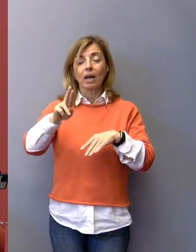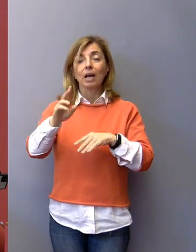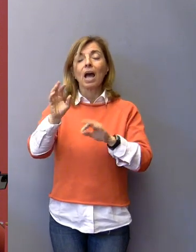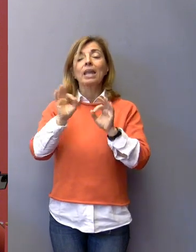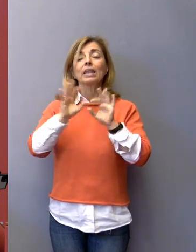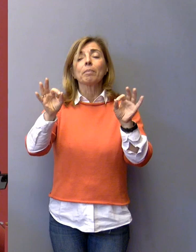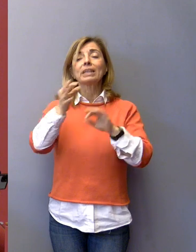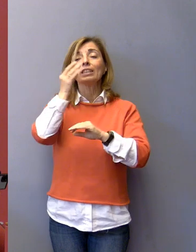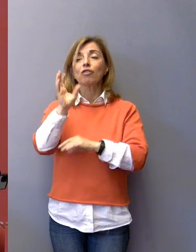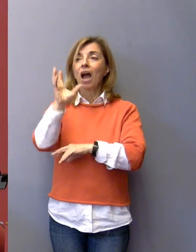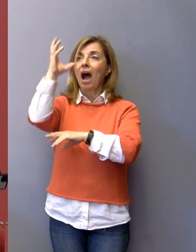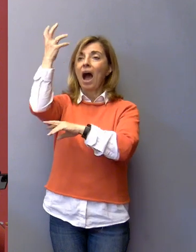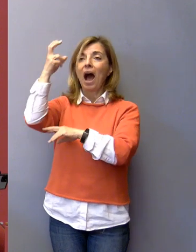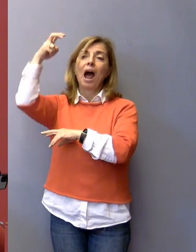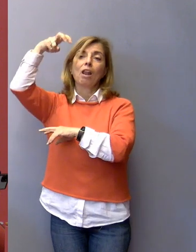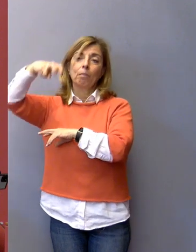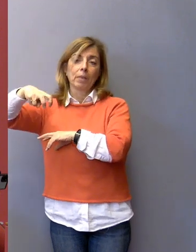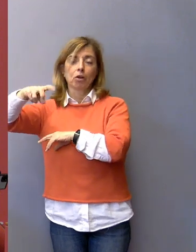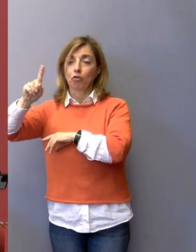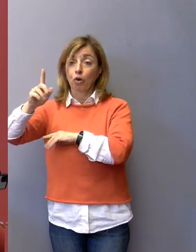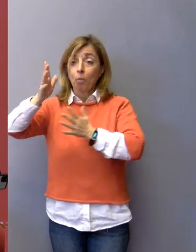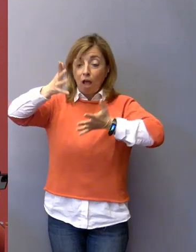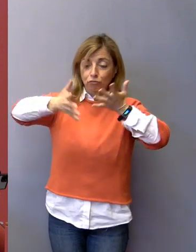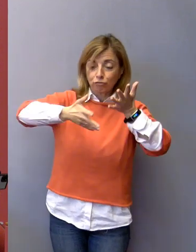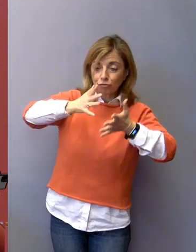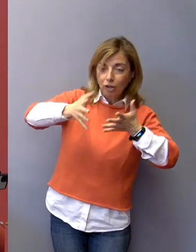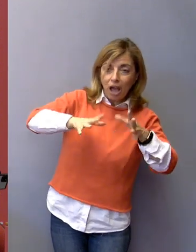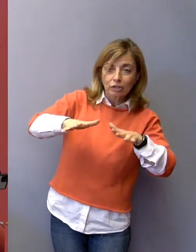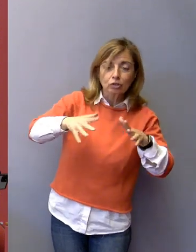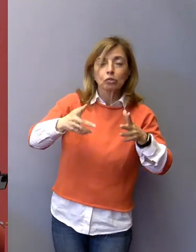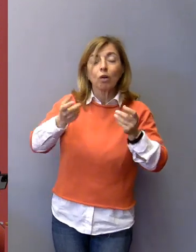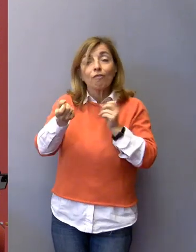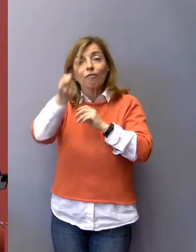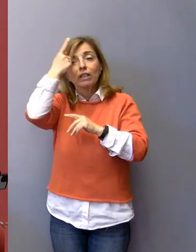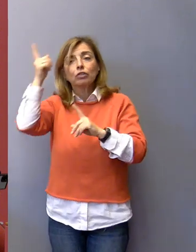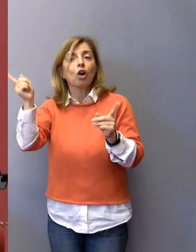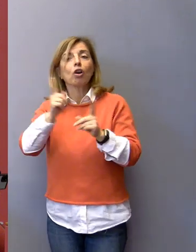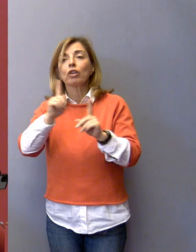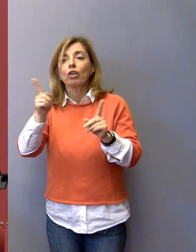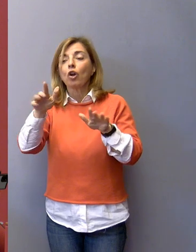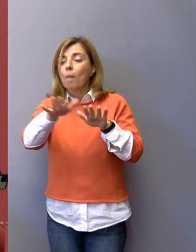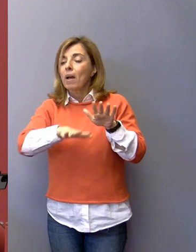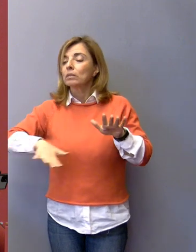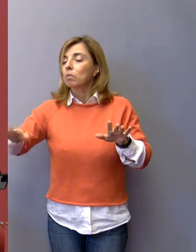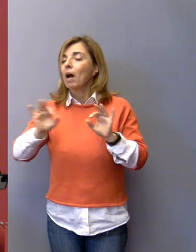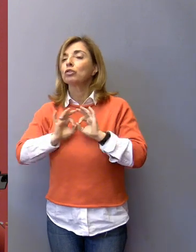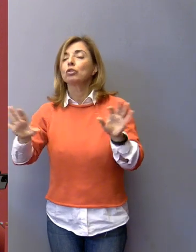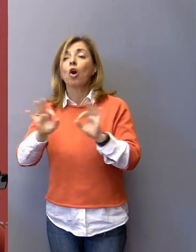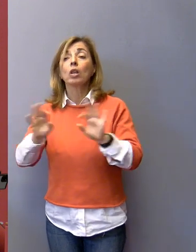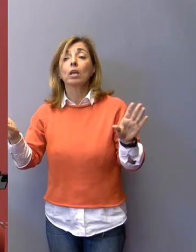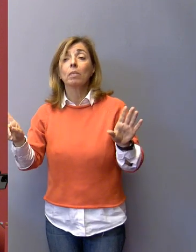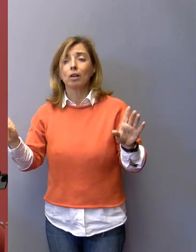albero non è neanche un gesto un'invenzione la libertà non è uno spazio libero libertà è